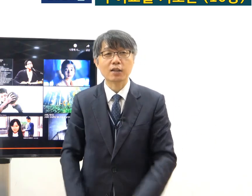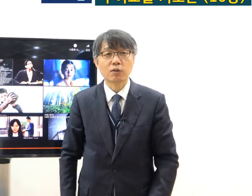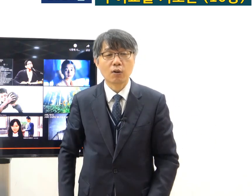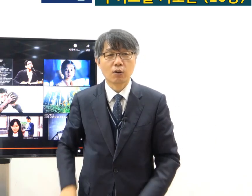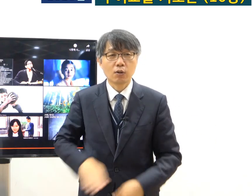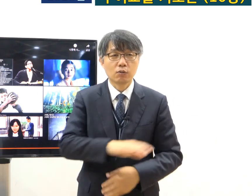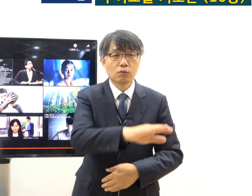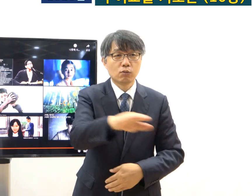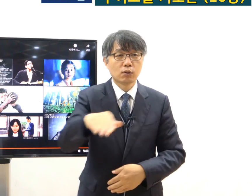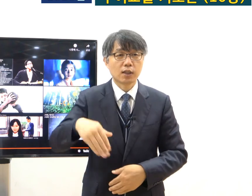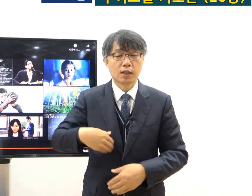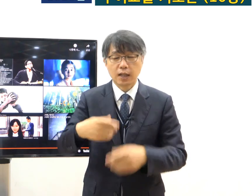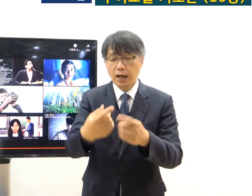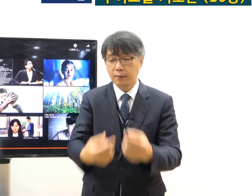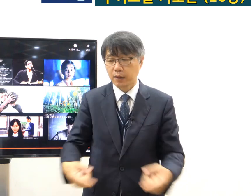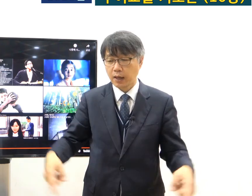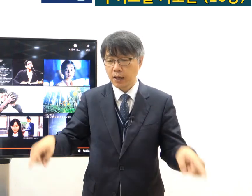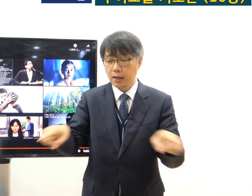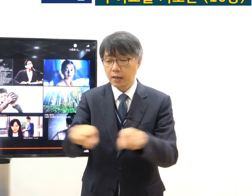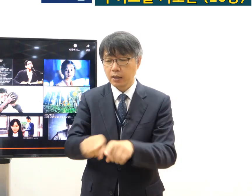편하겠죠? 우리 다 함께